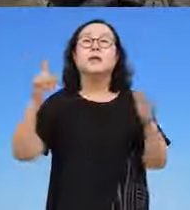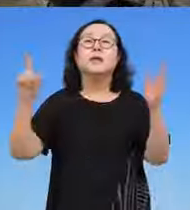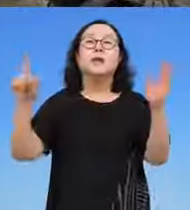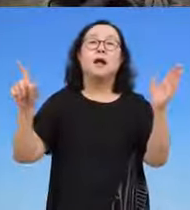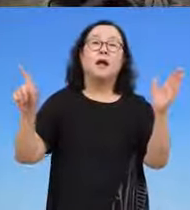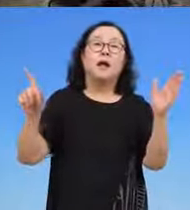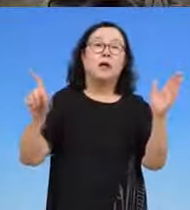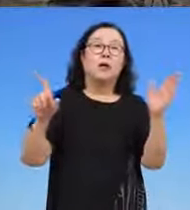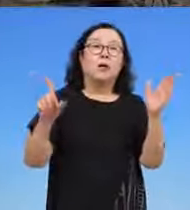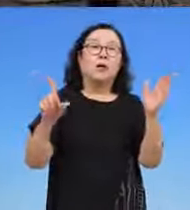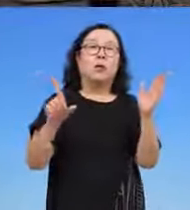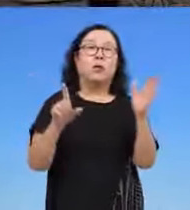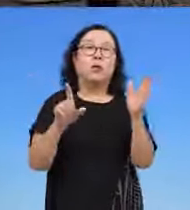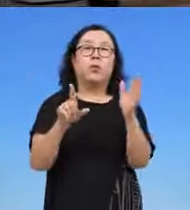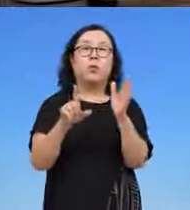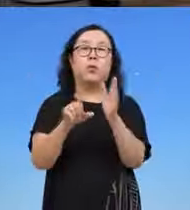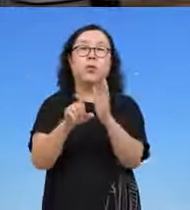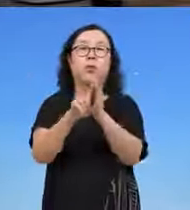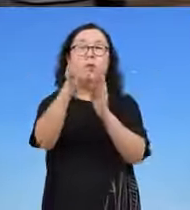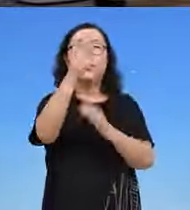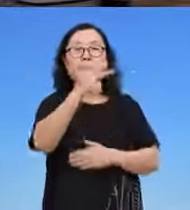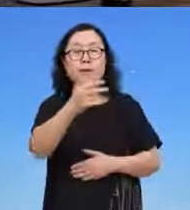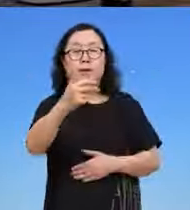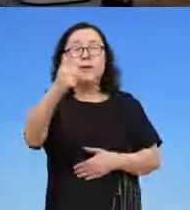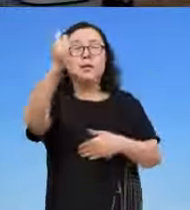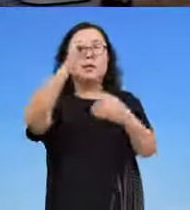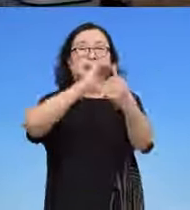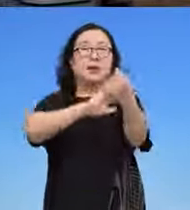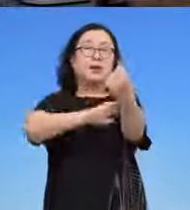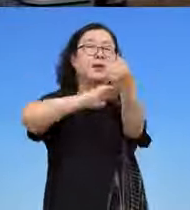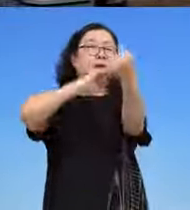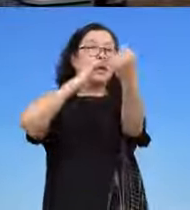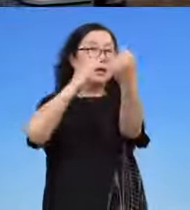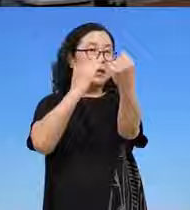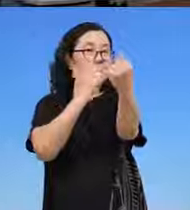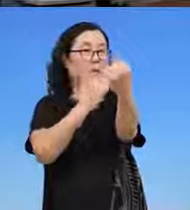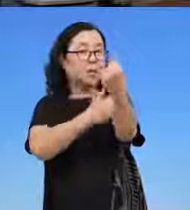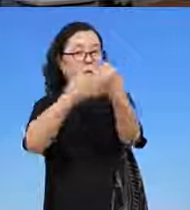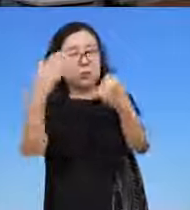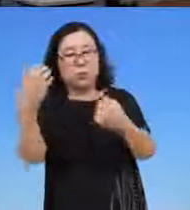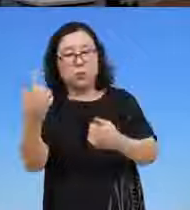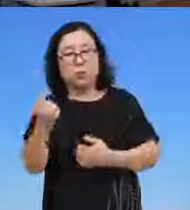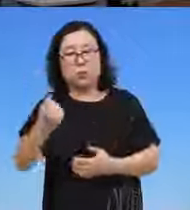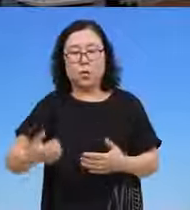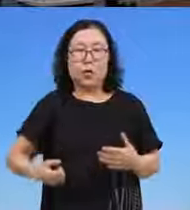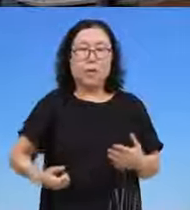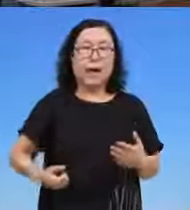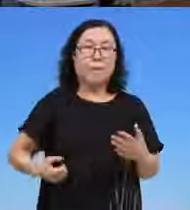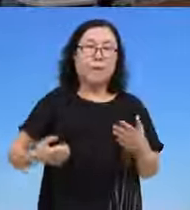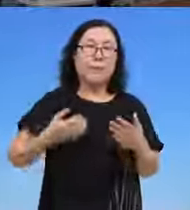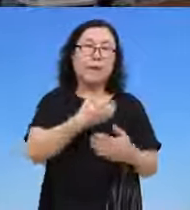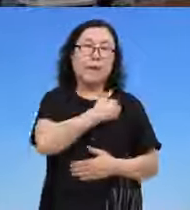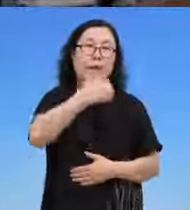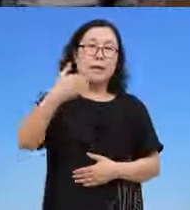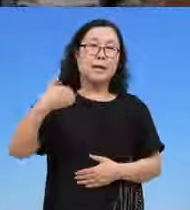나는 믿네. 주의 능력으로 담대히 나아가리라.